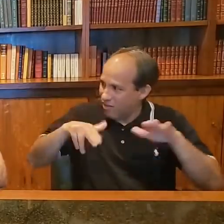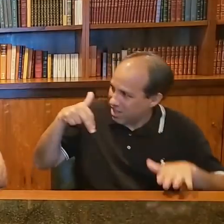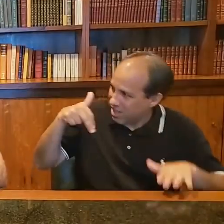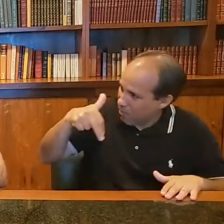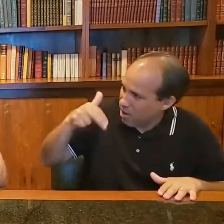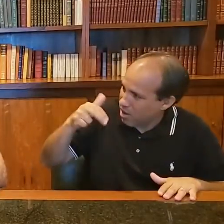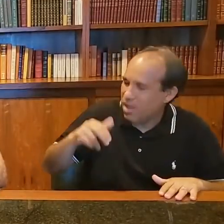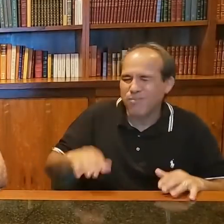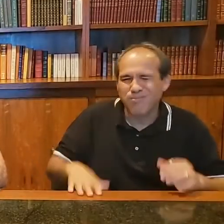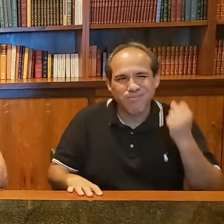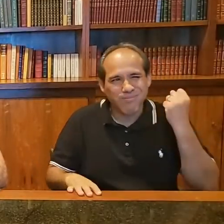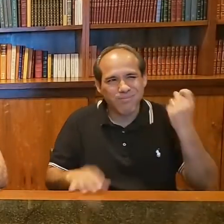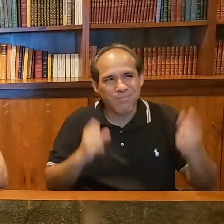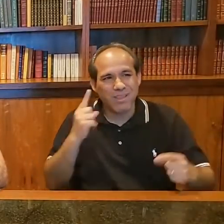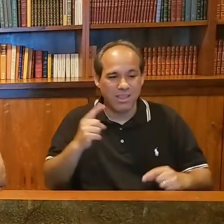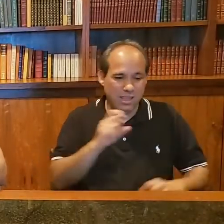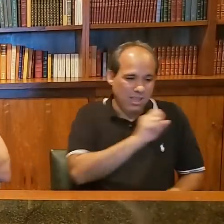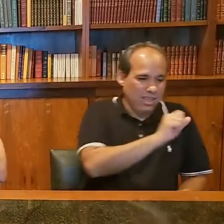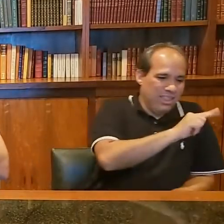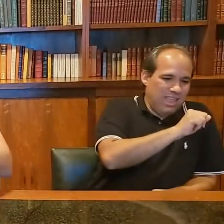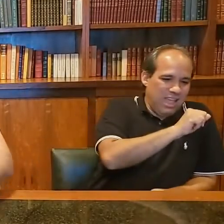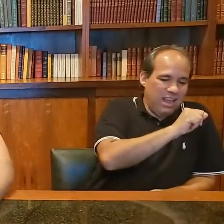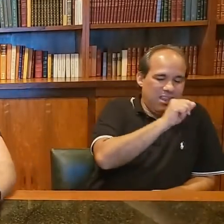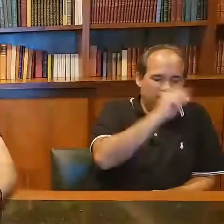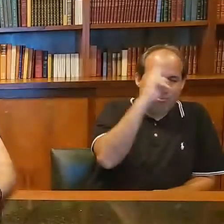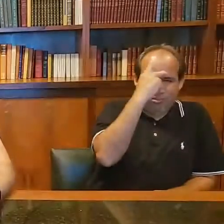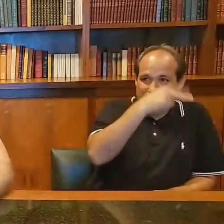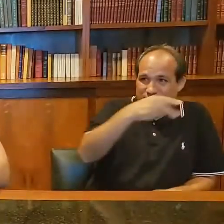Milton? Caminho. Da sala para a geladeira,